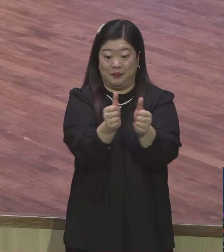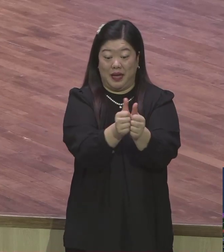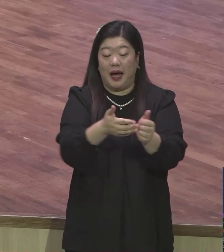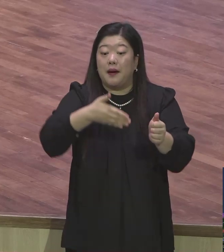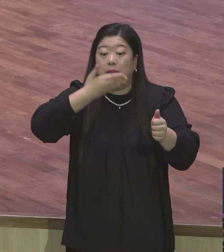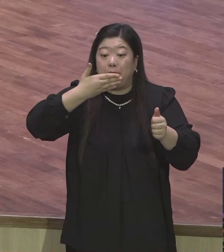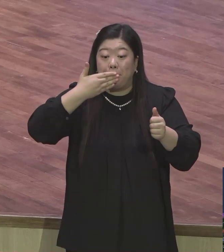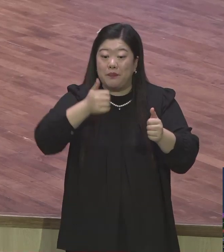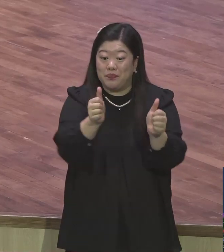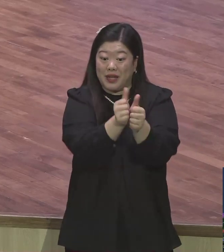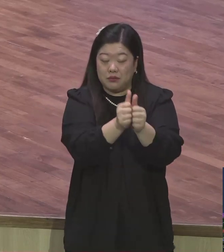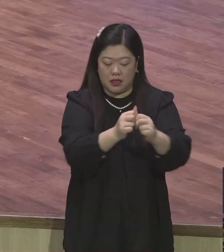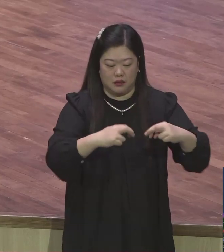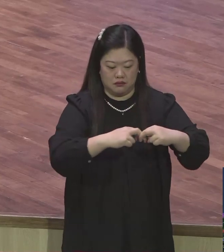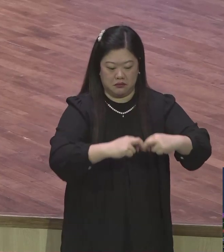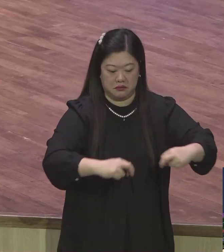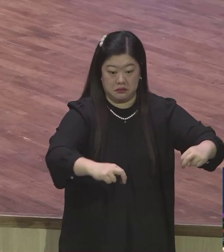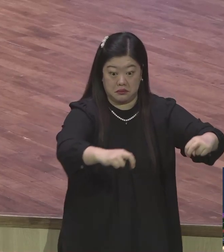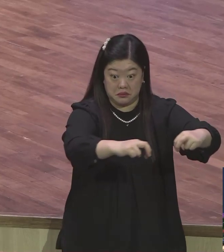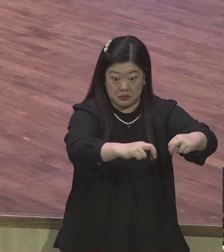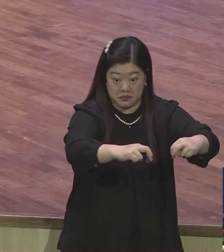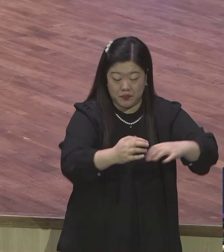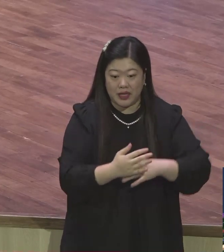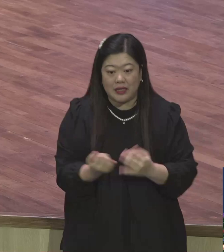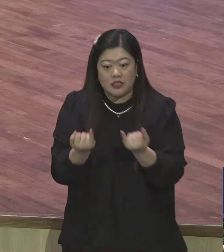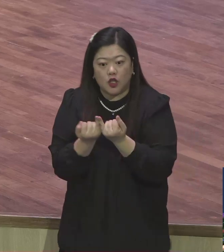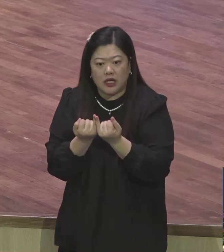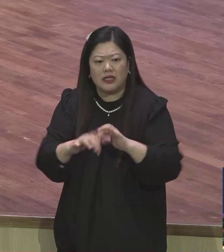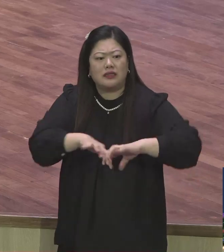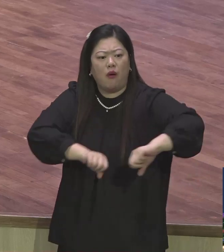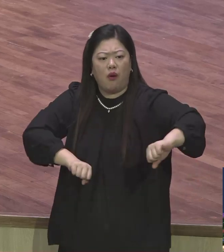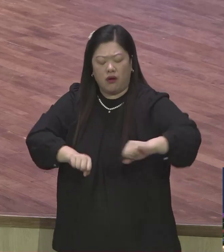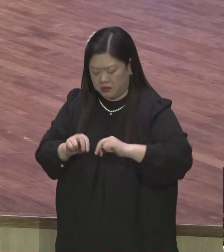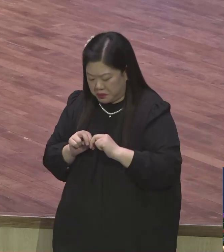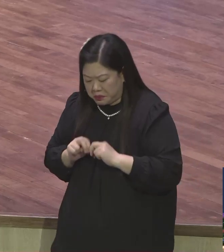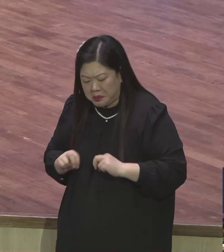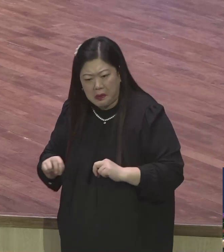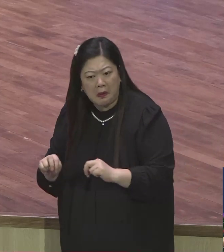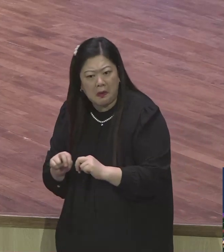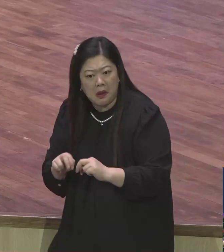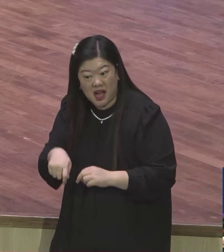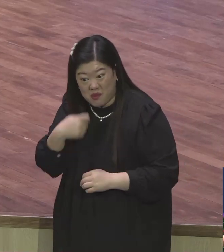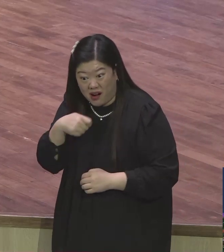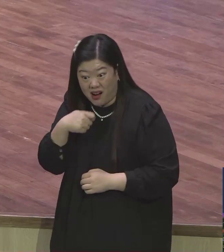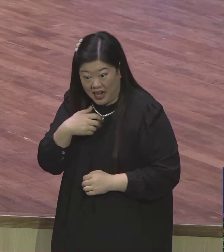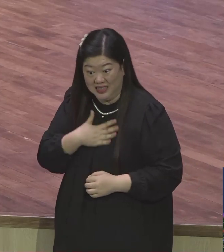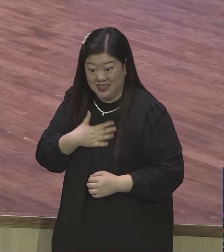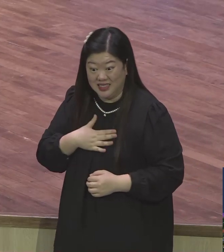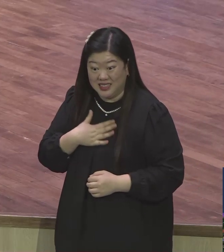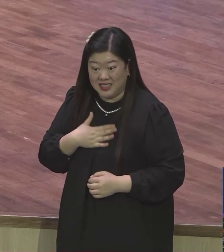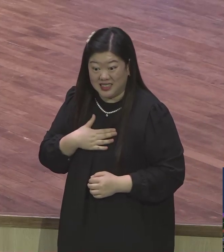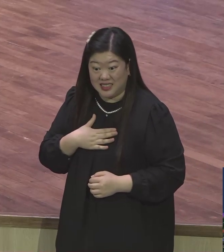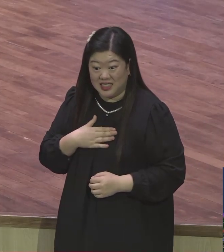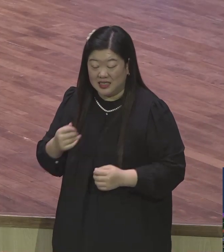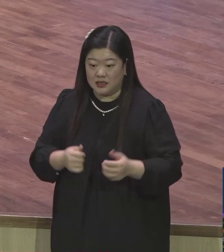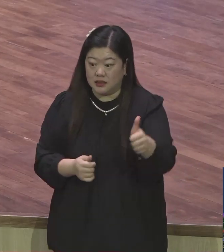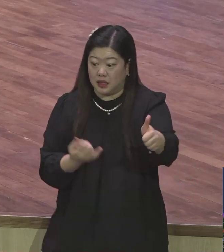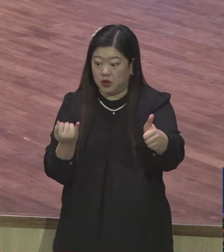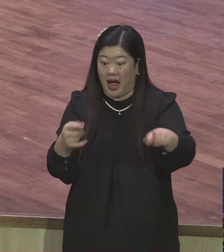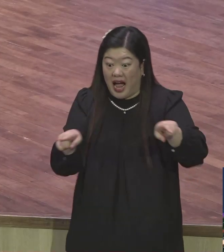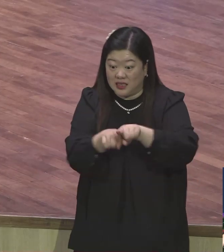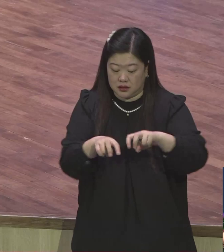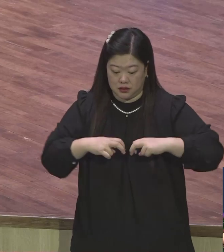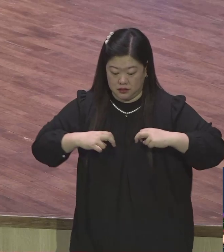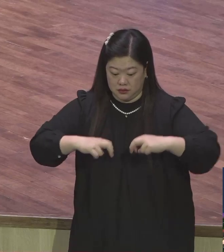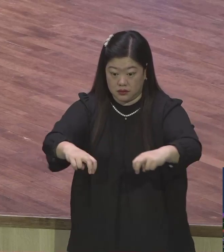올렸어요. 밥을 먹으면 여자들은 바닥에서 먹어, 바닥에서. 뭐 누룽지나 이런 거, 뭐 이런 거. 이 찌꺼기 이런 거, 나머지